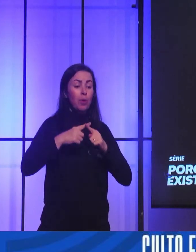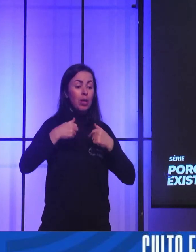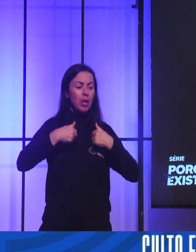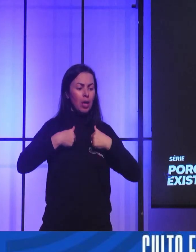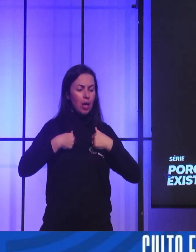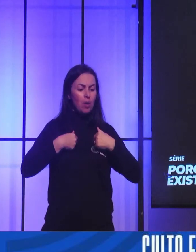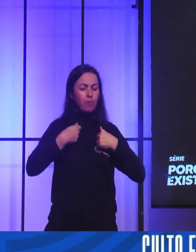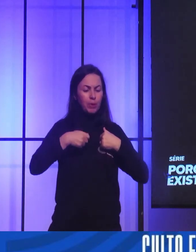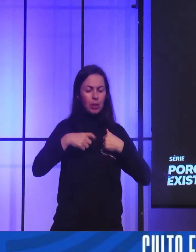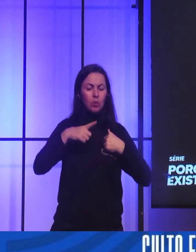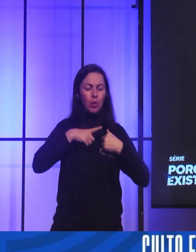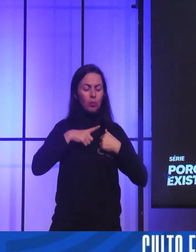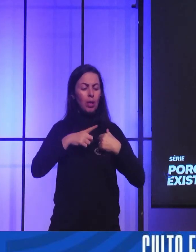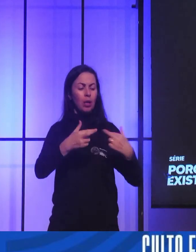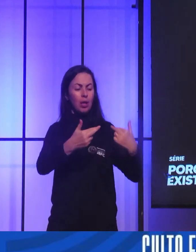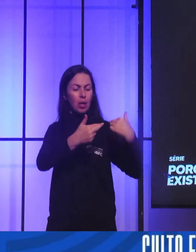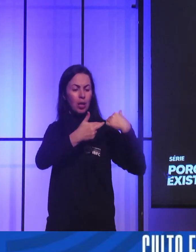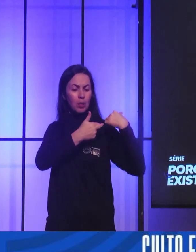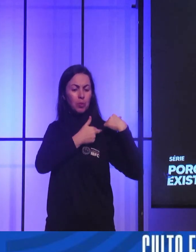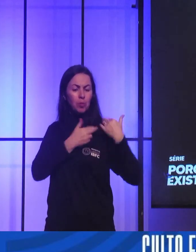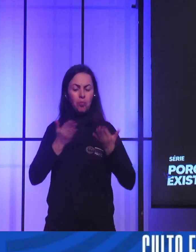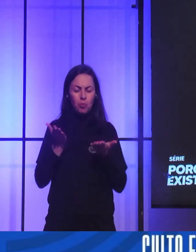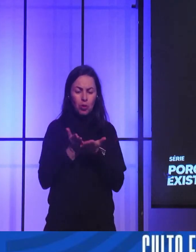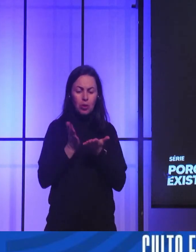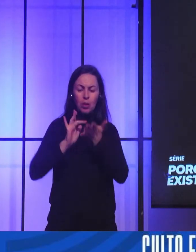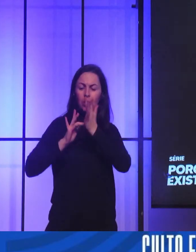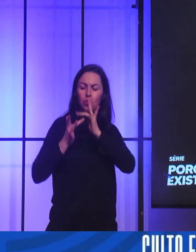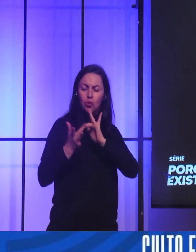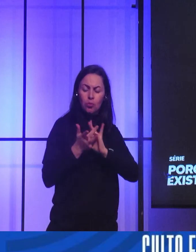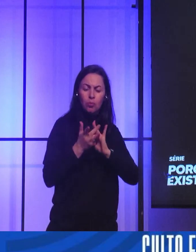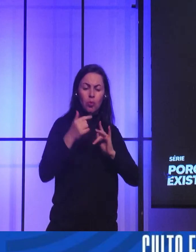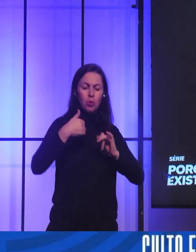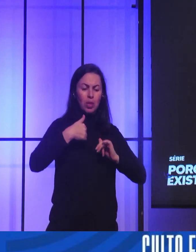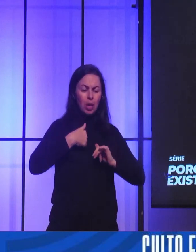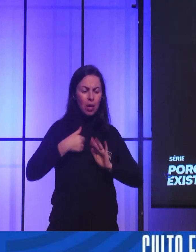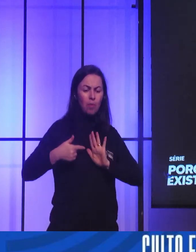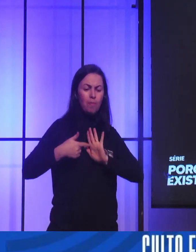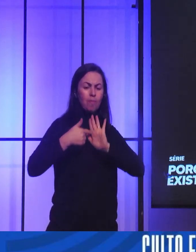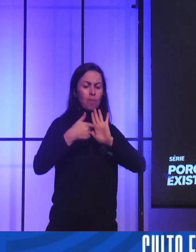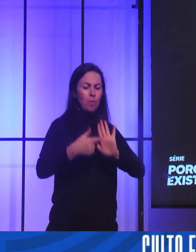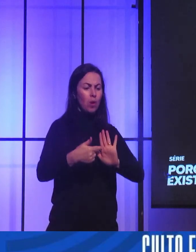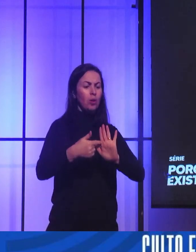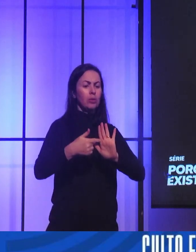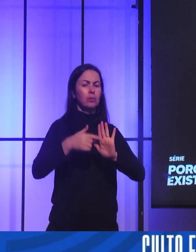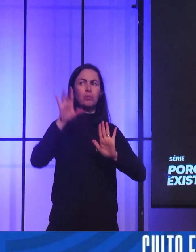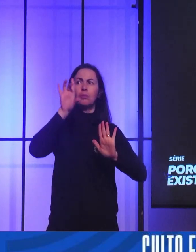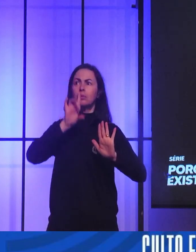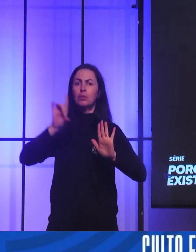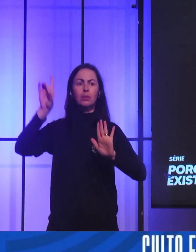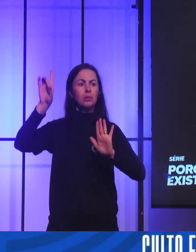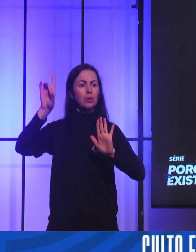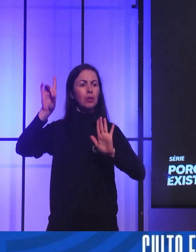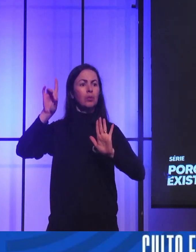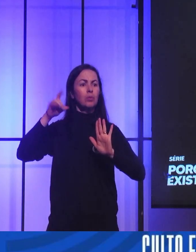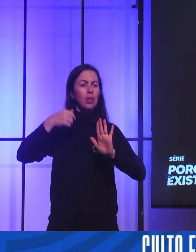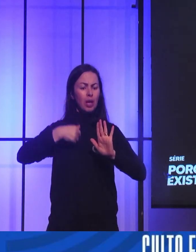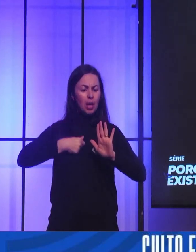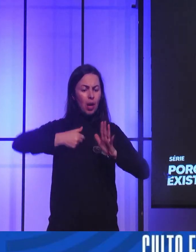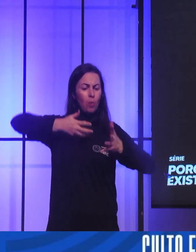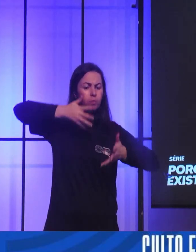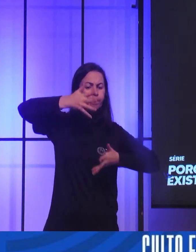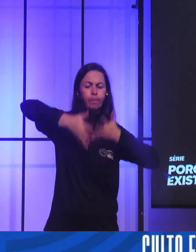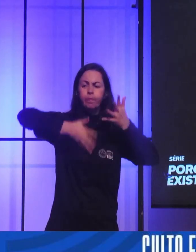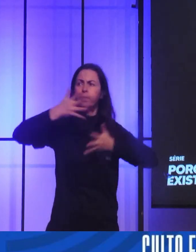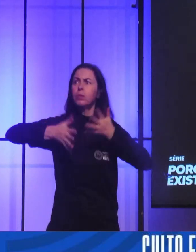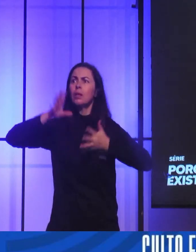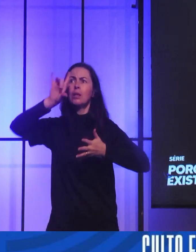dessa responsabilidade, desse compromisso de ser um representante de Deus, de ser boca de Deus,